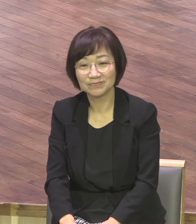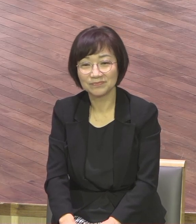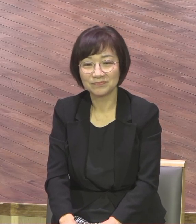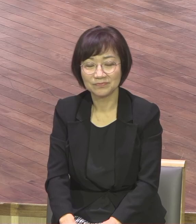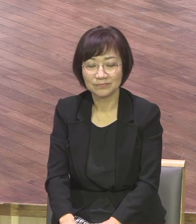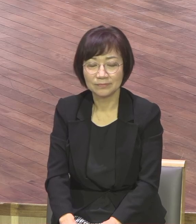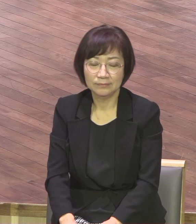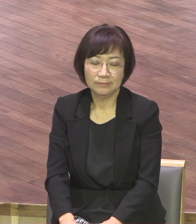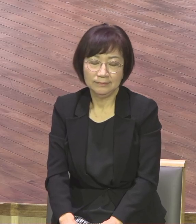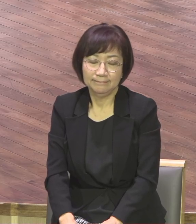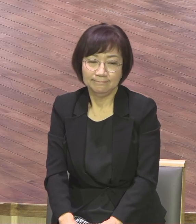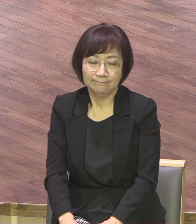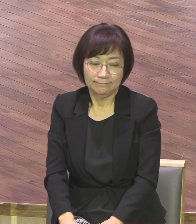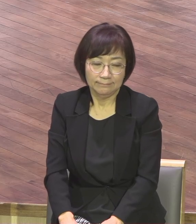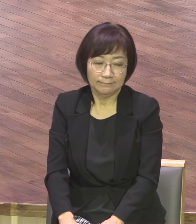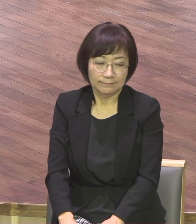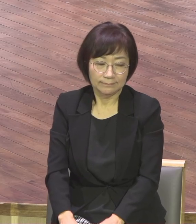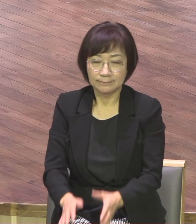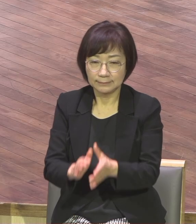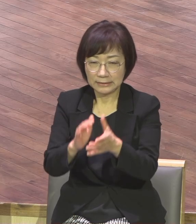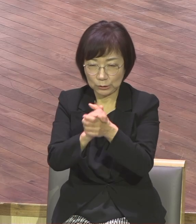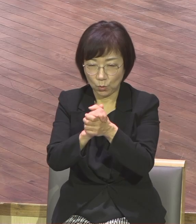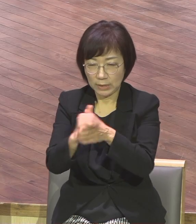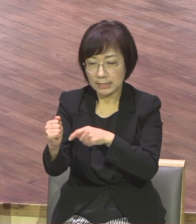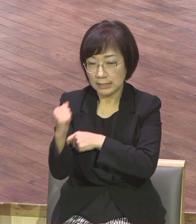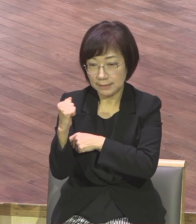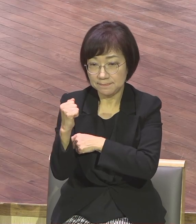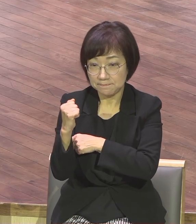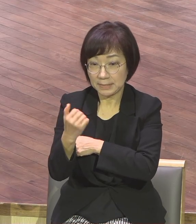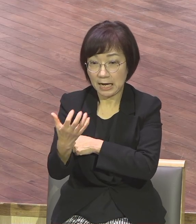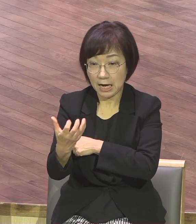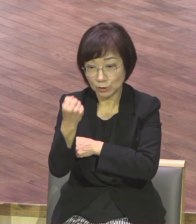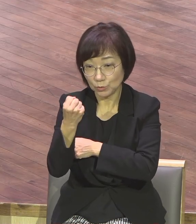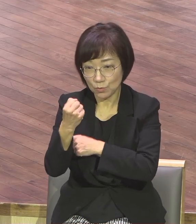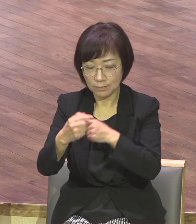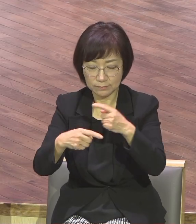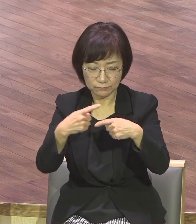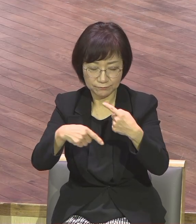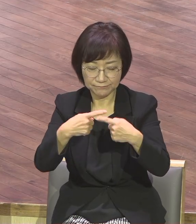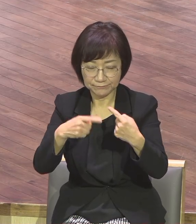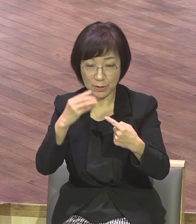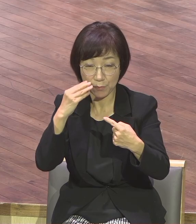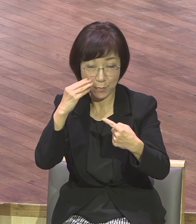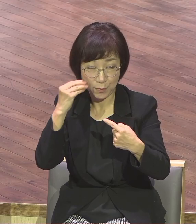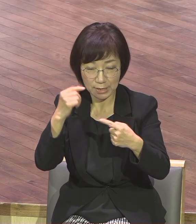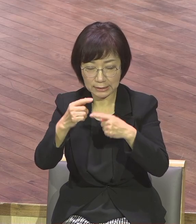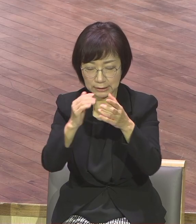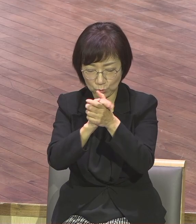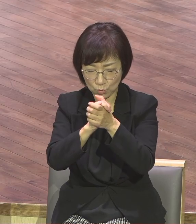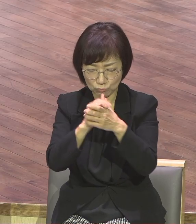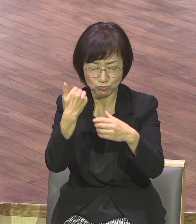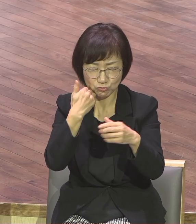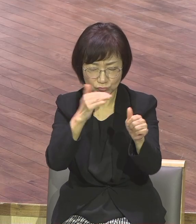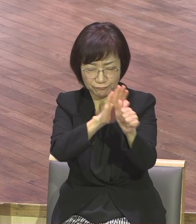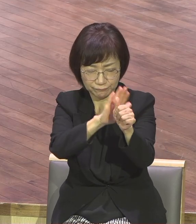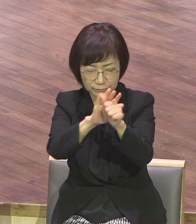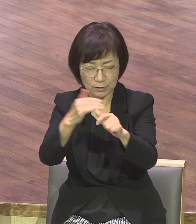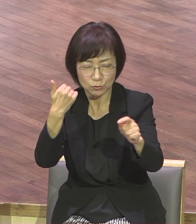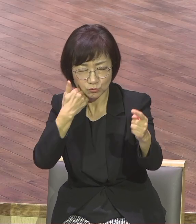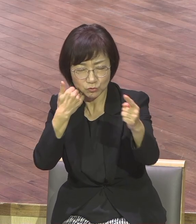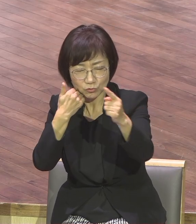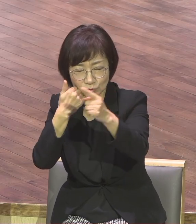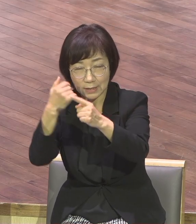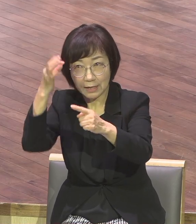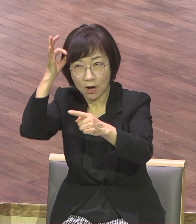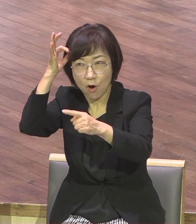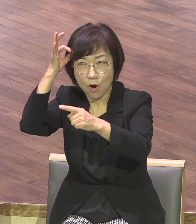아멘. 기도가 쫙 나와야 돼. 그냥 주기도문처럼 나와야 돼요. 사도행전처럼 쫙 나와야 돼. 지구 한 바퀴